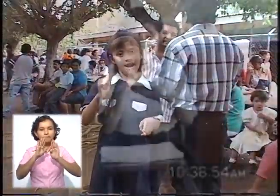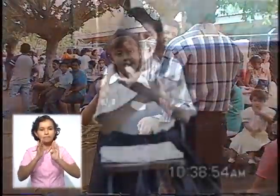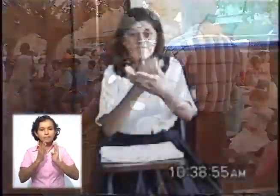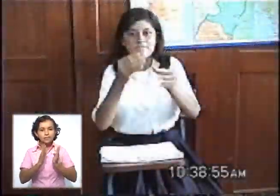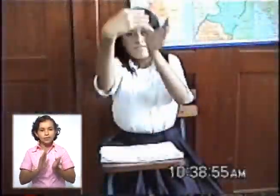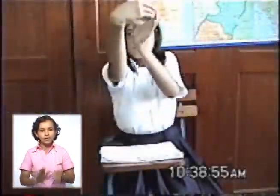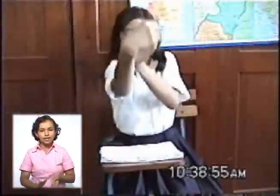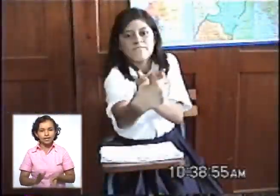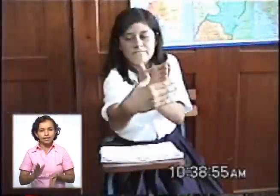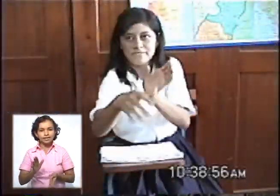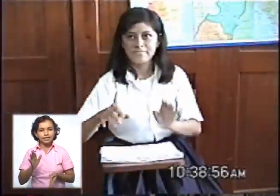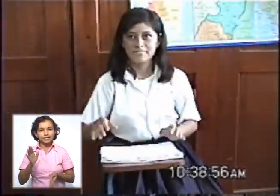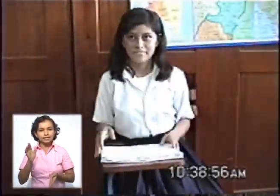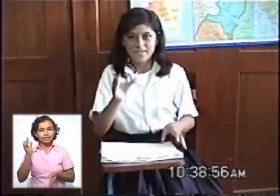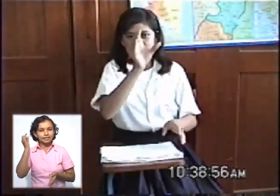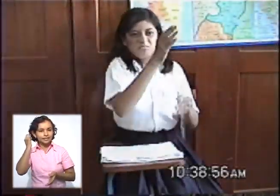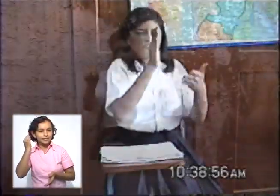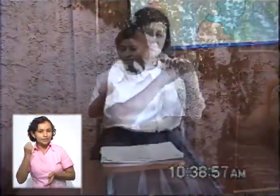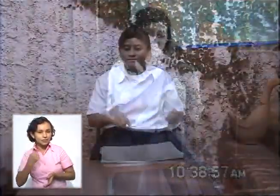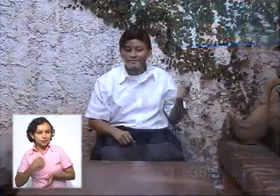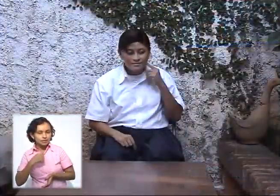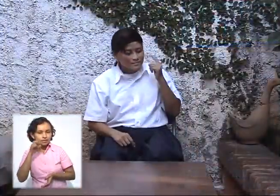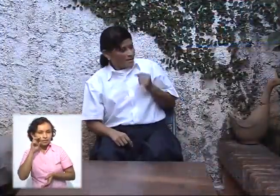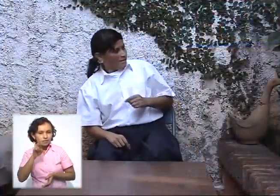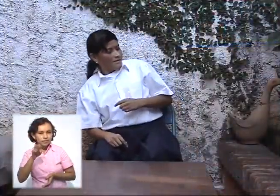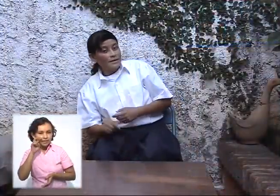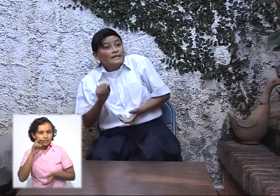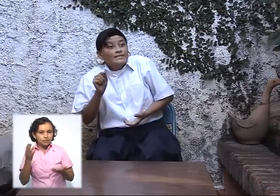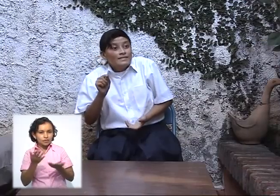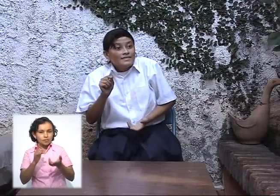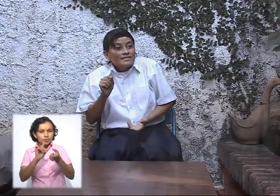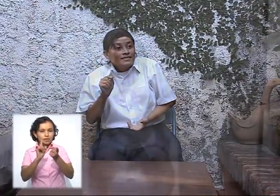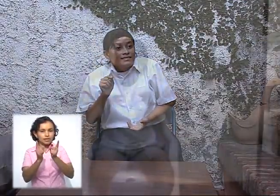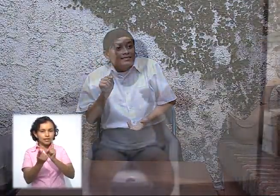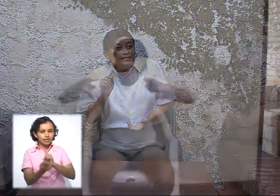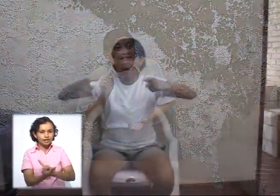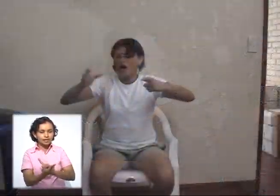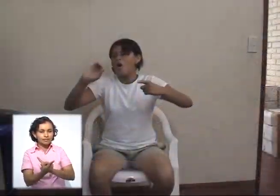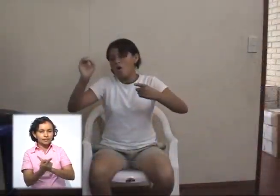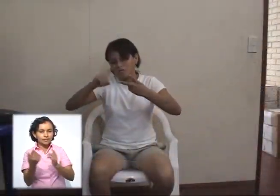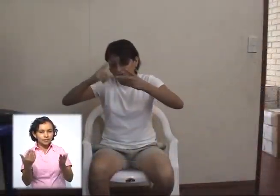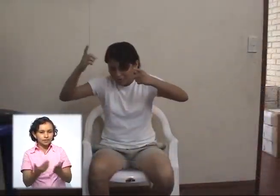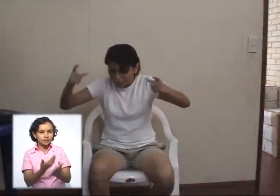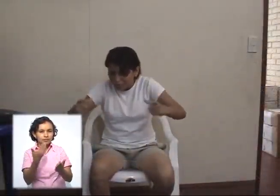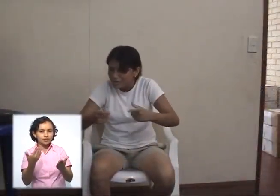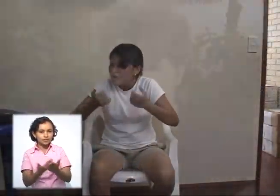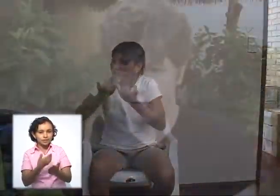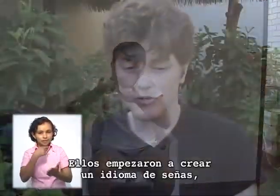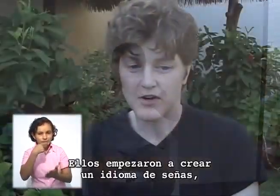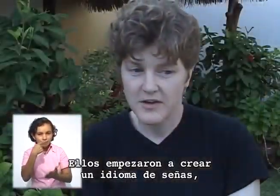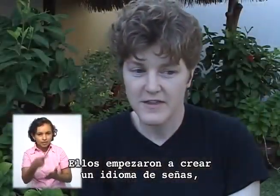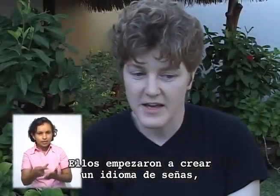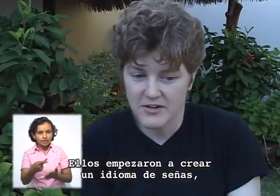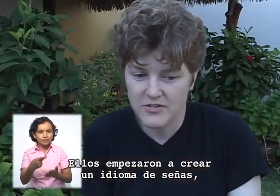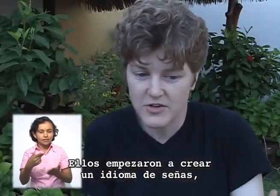manos de niños que cada año inventan palabras nuevas y formas cada vez más eficientes de comunicación.